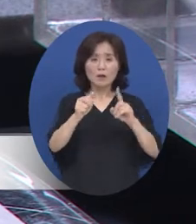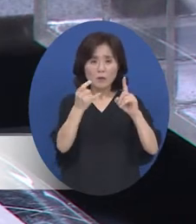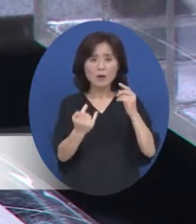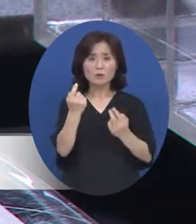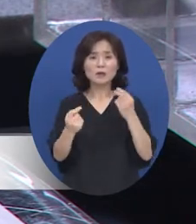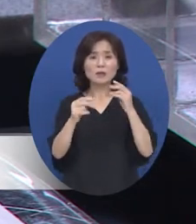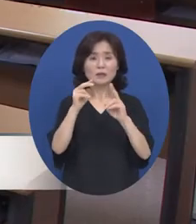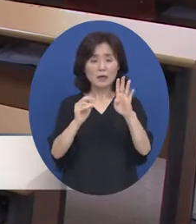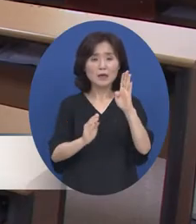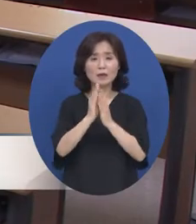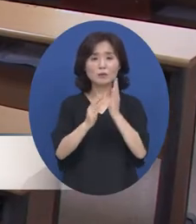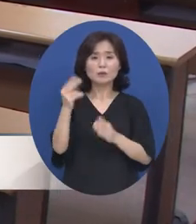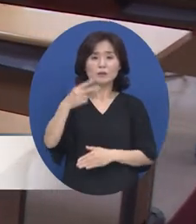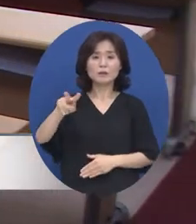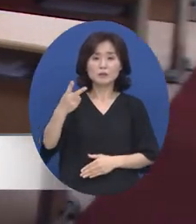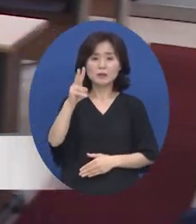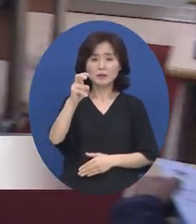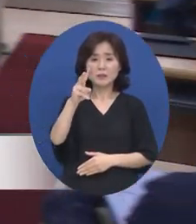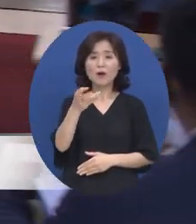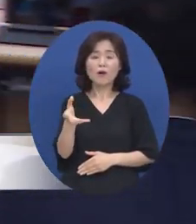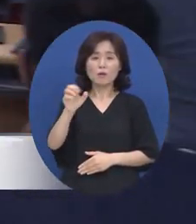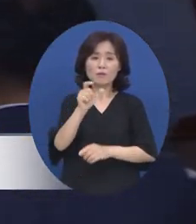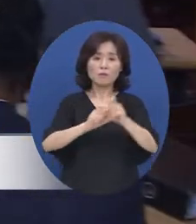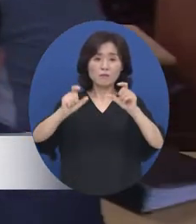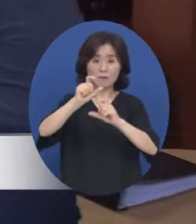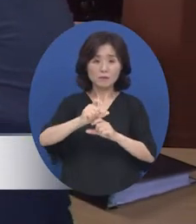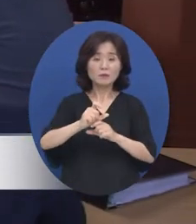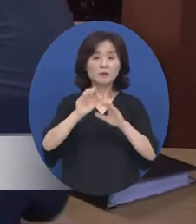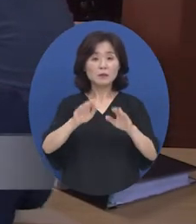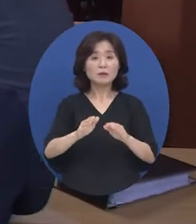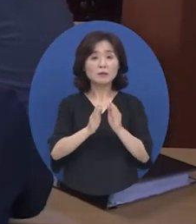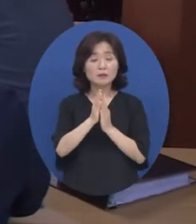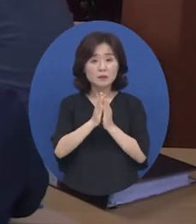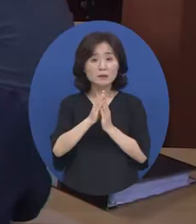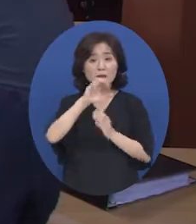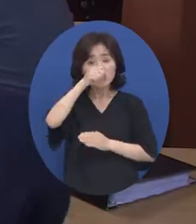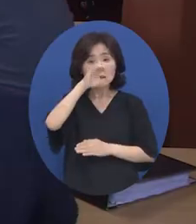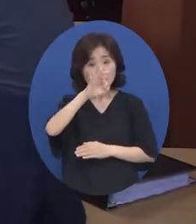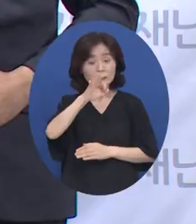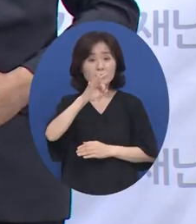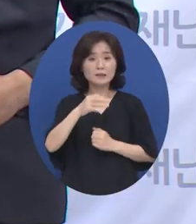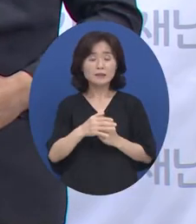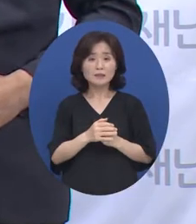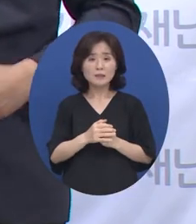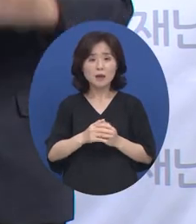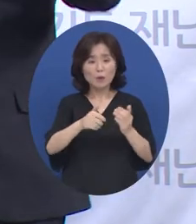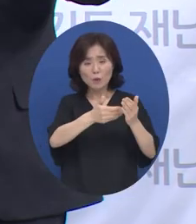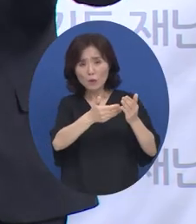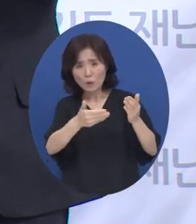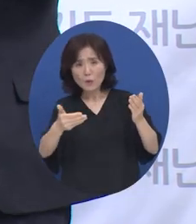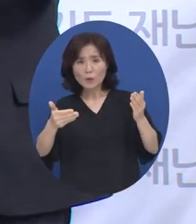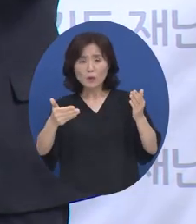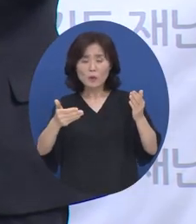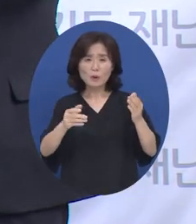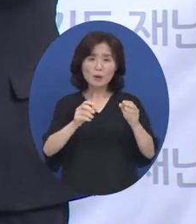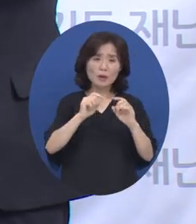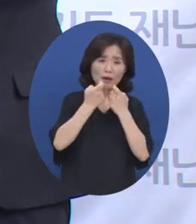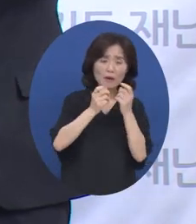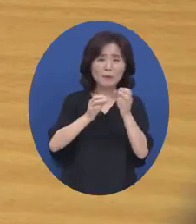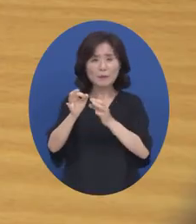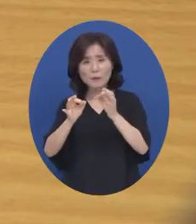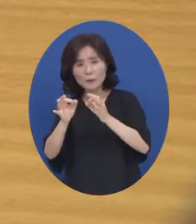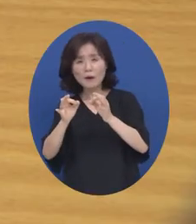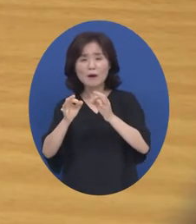4조 2,222억 원이 늘어난 규모입니다. 이번 추경은 지역경제 모세 혈관 활성화와 코로나19 대응 안전 기반